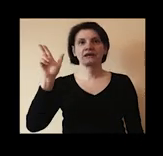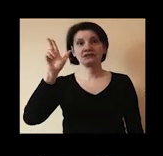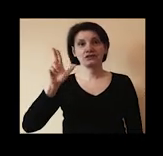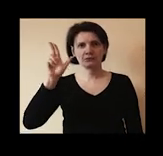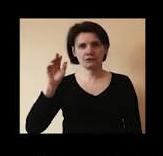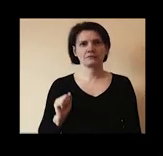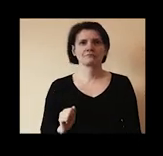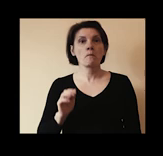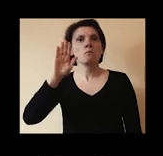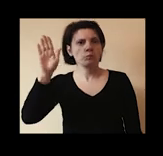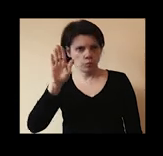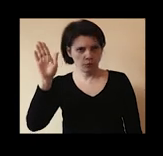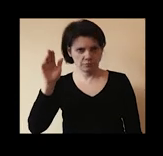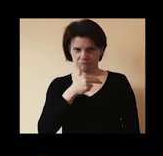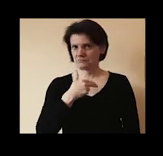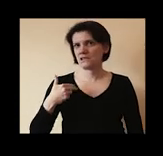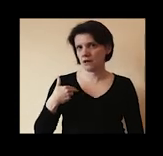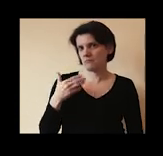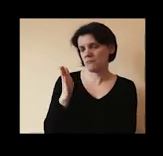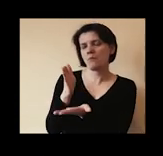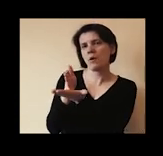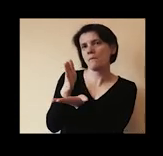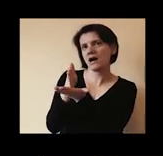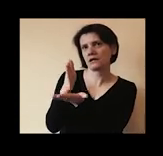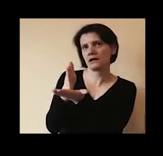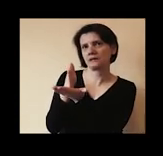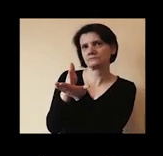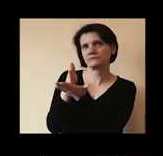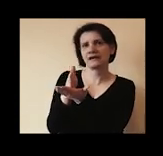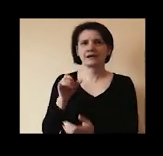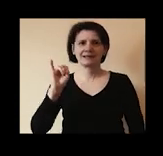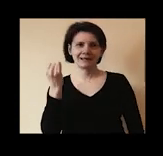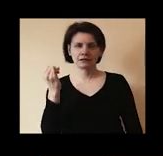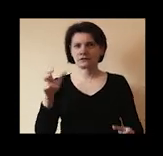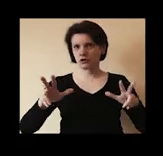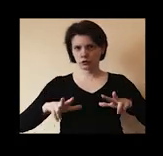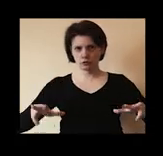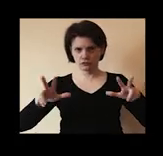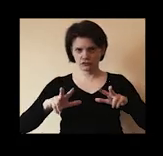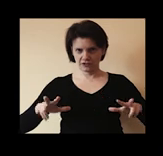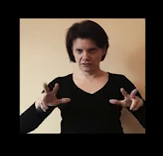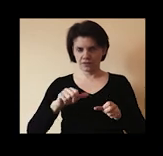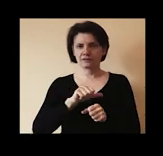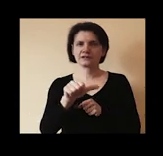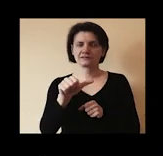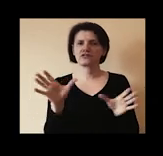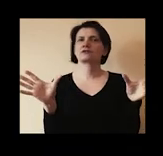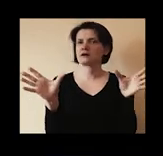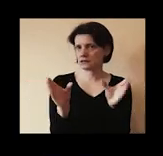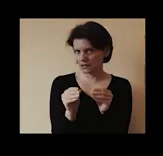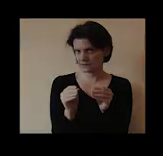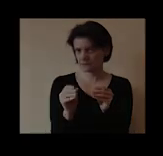in harmony. Don't give up for heaven's willing. We're your